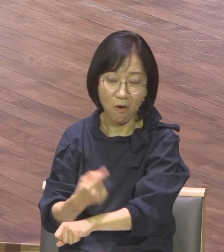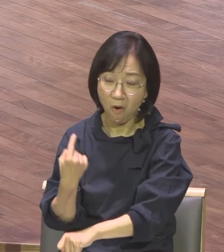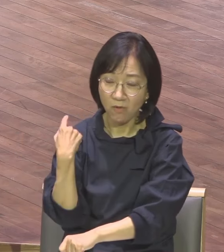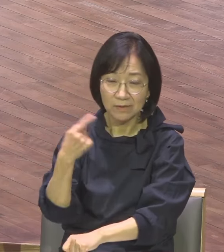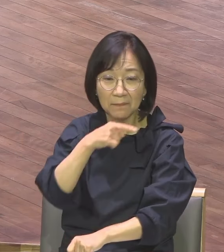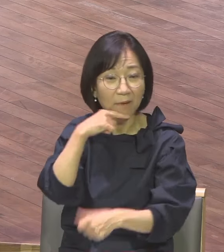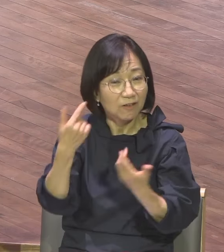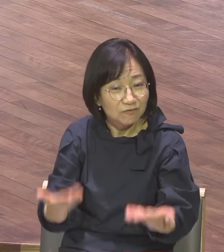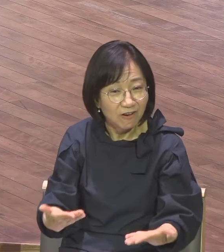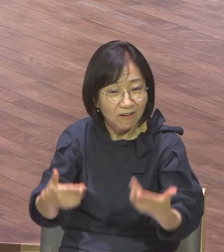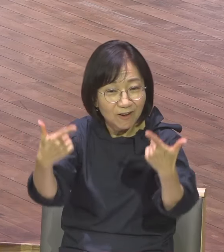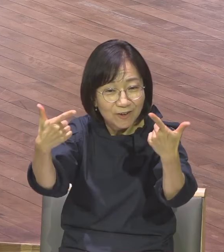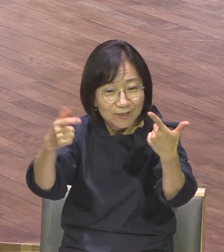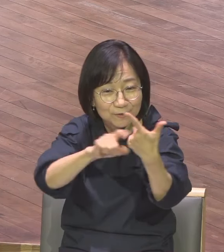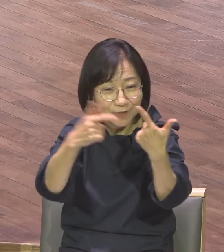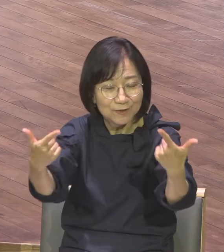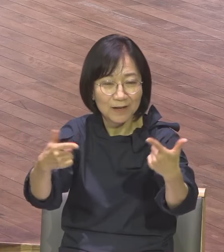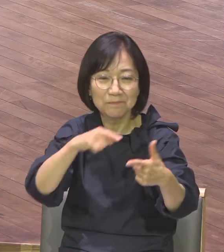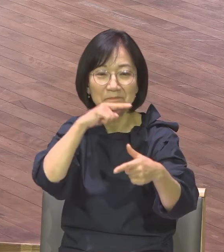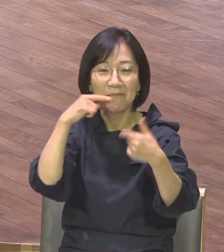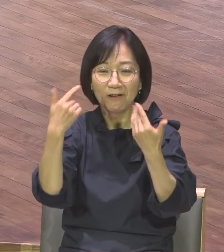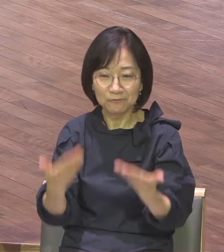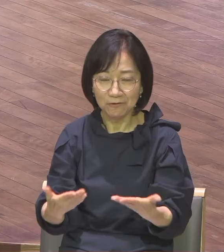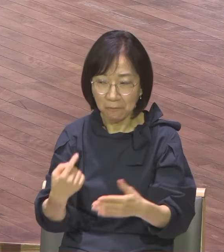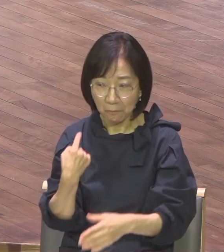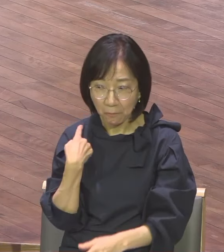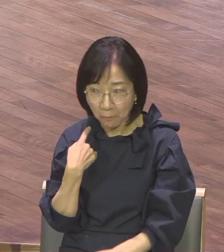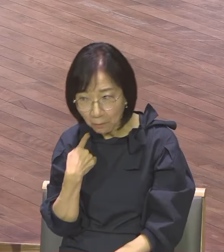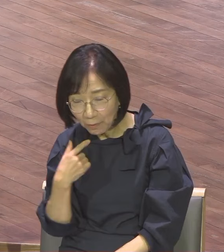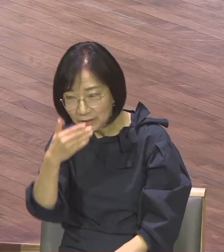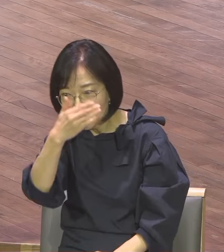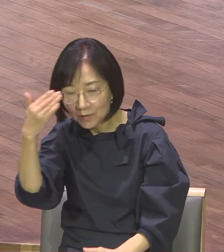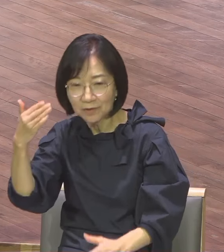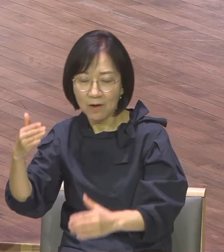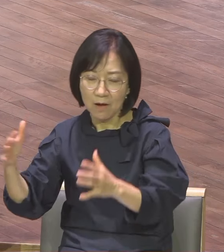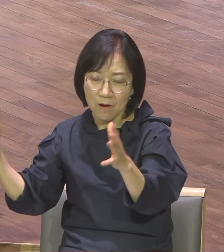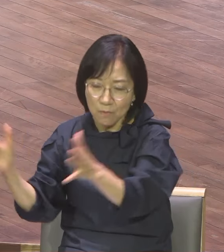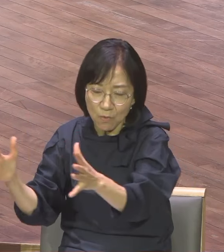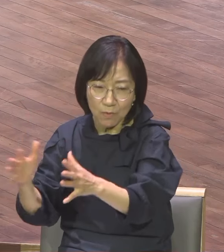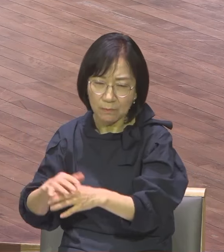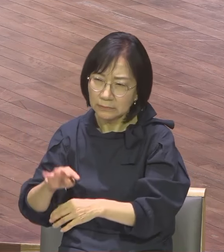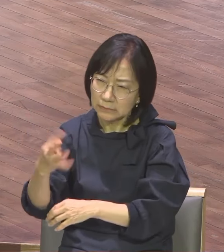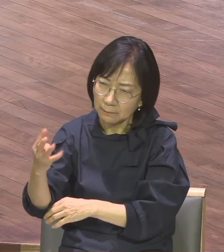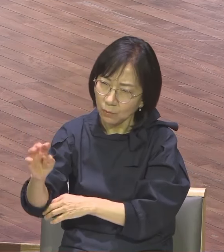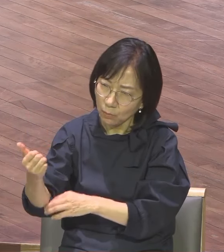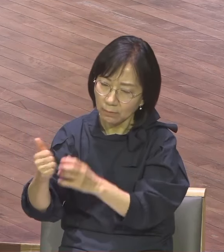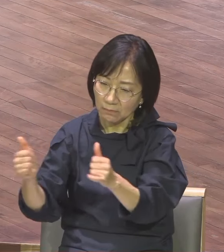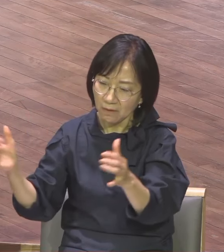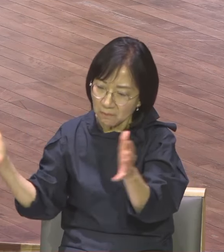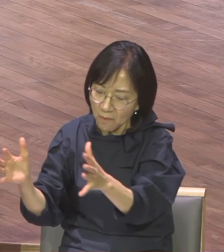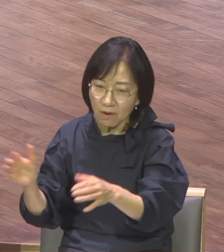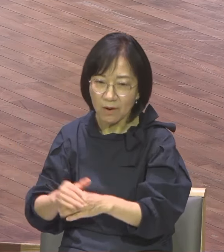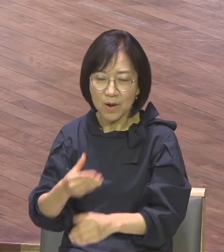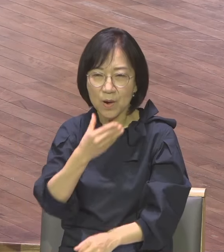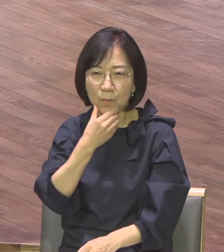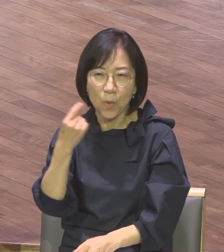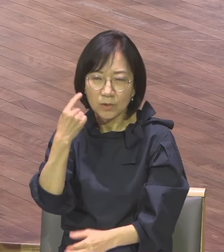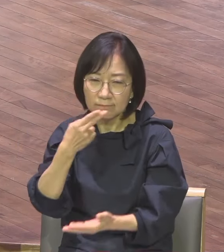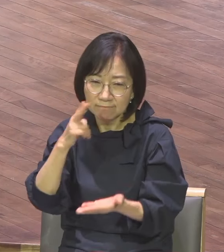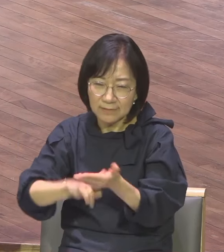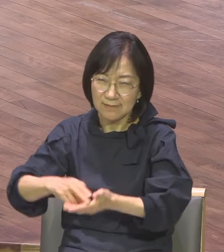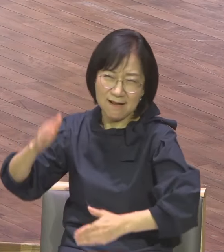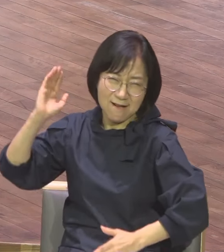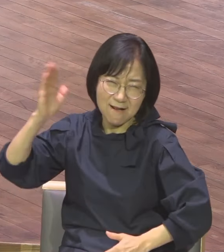공휴일인데 그 모여가지고 막 여기서 모여가지고 막 4,500명 모여가지고 복음 편지 1가부터 10가까지